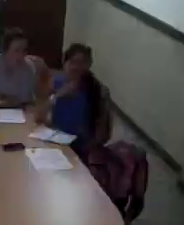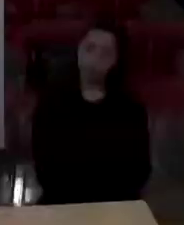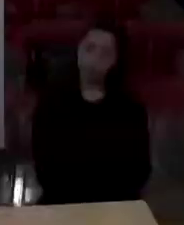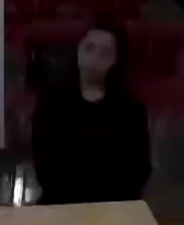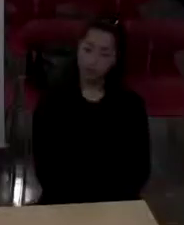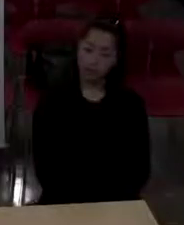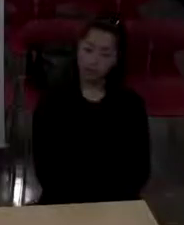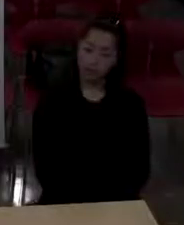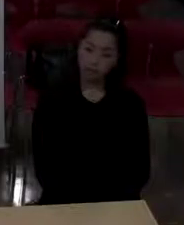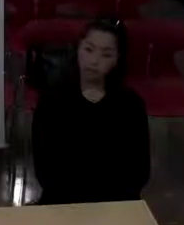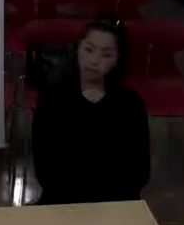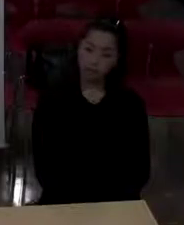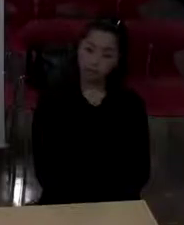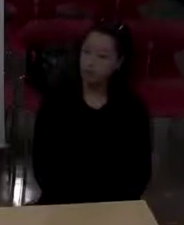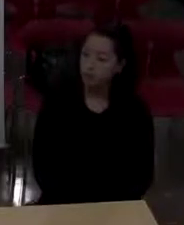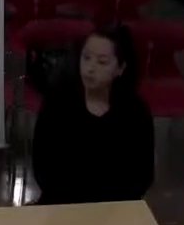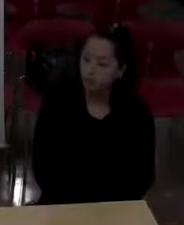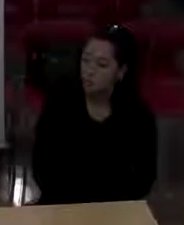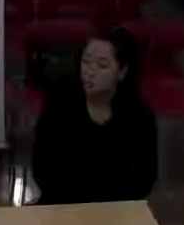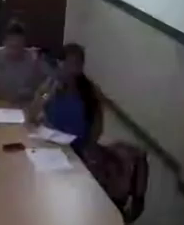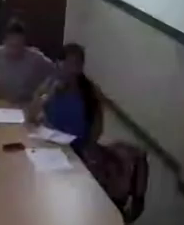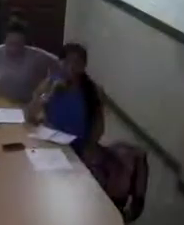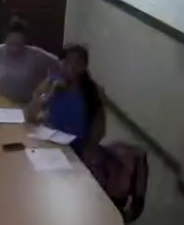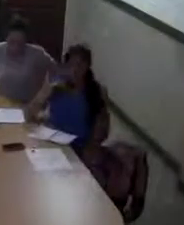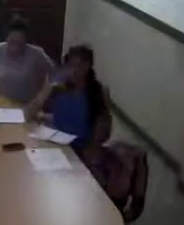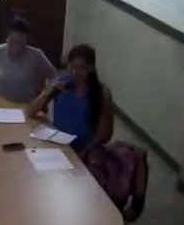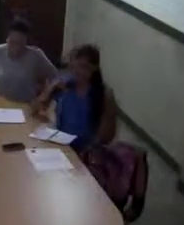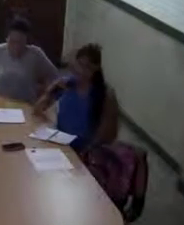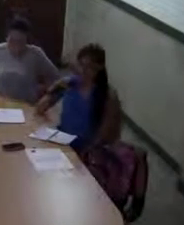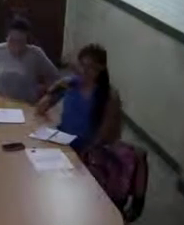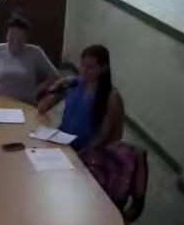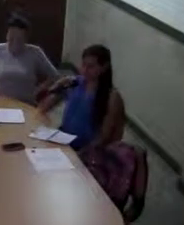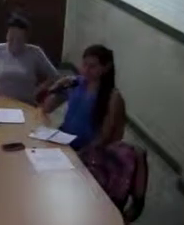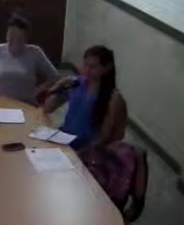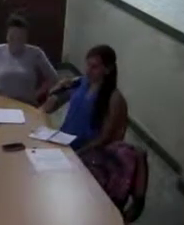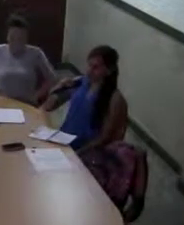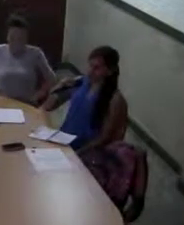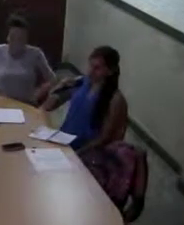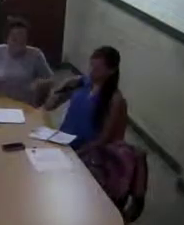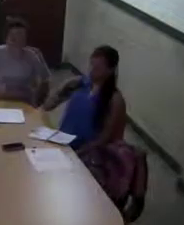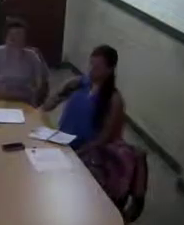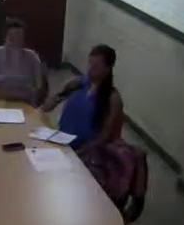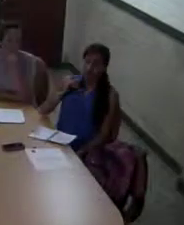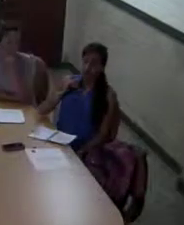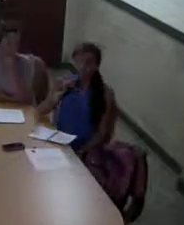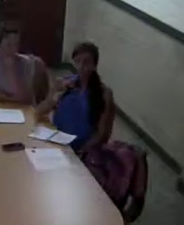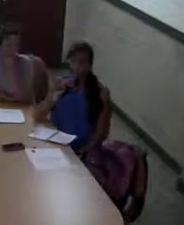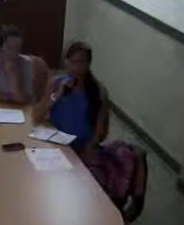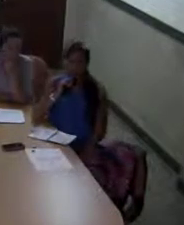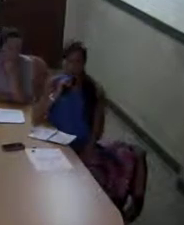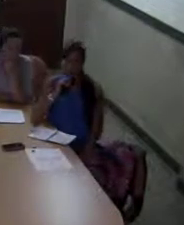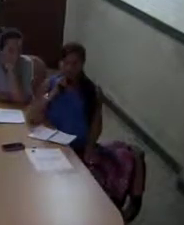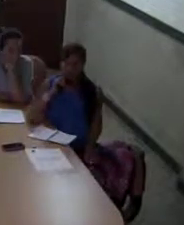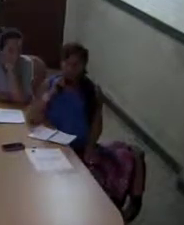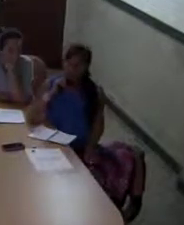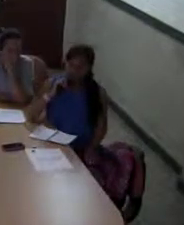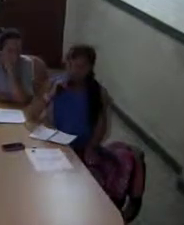Buenas tardes. ¿Alguna otra pregunta? Sí. También requerimos una cualificación para